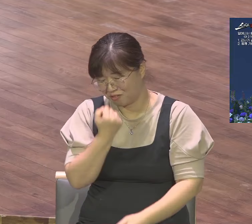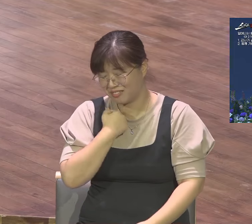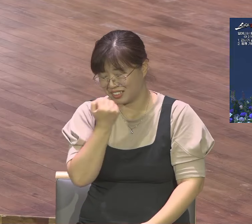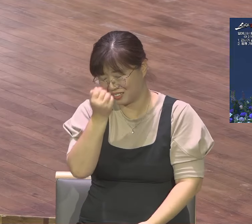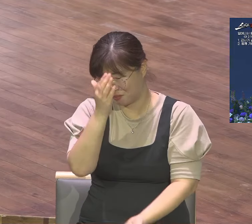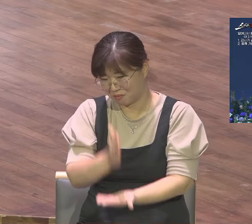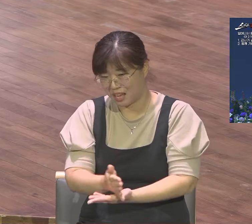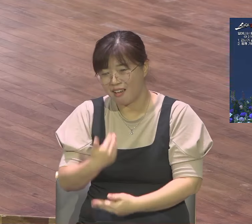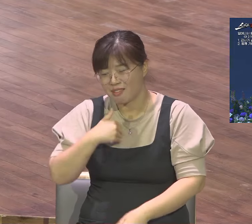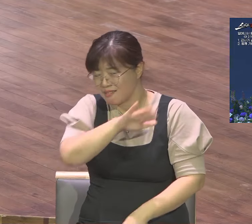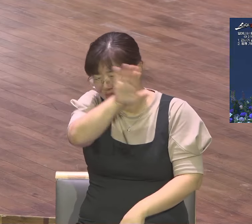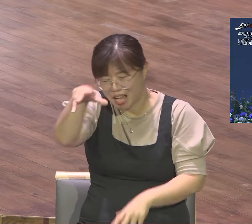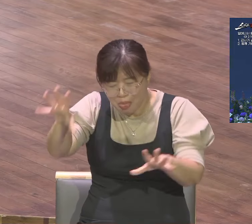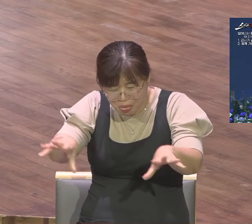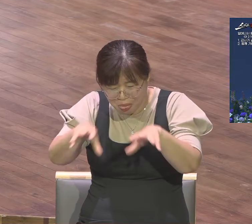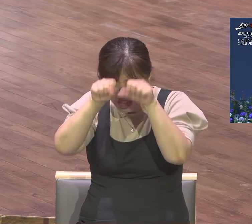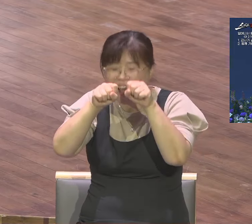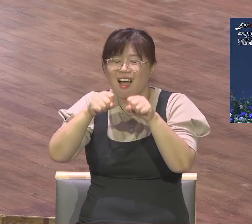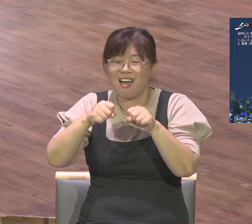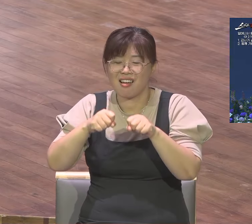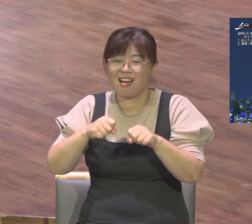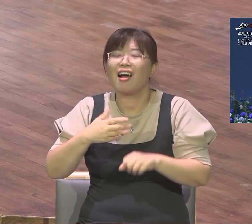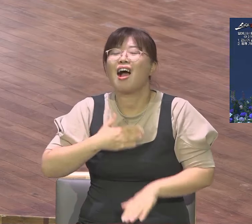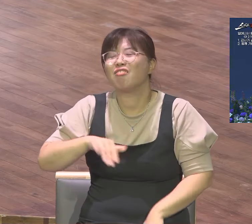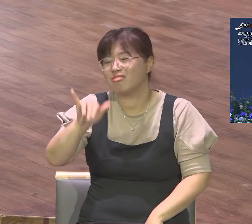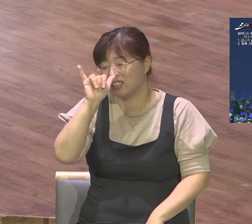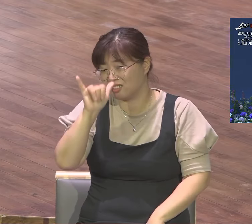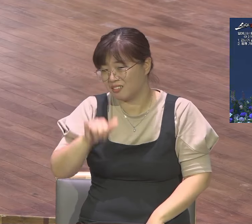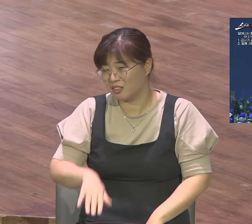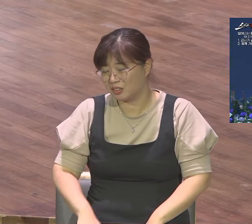어떤 말인지 다 잡아내고 있습니다.